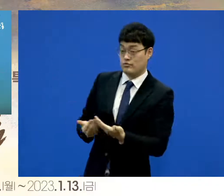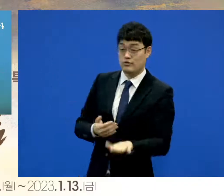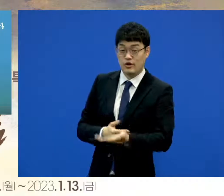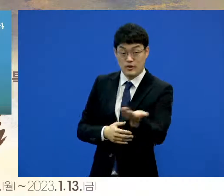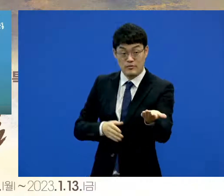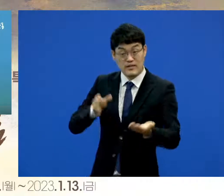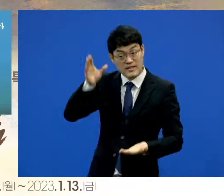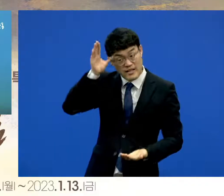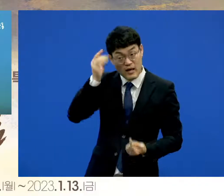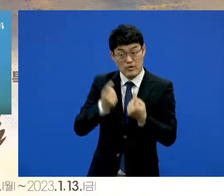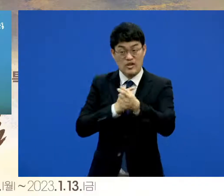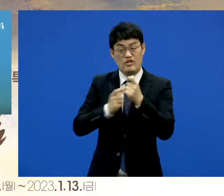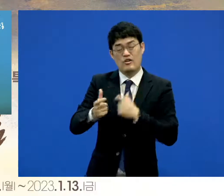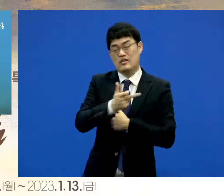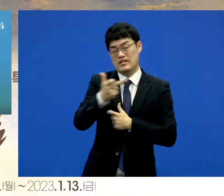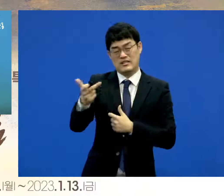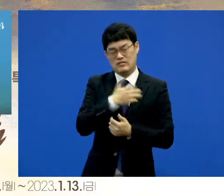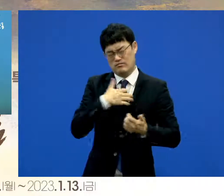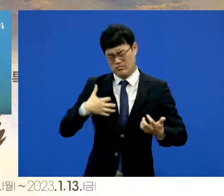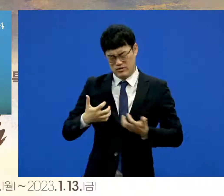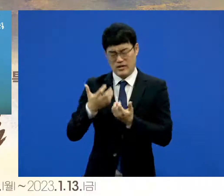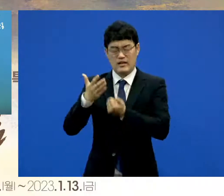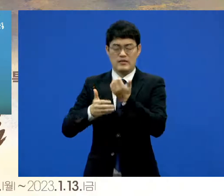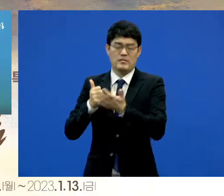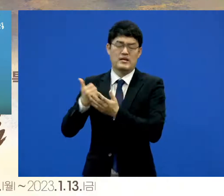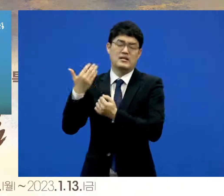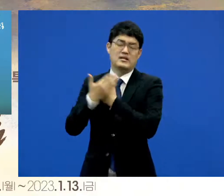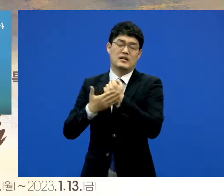더 풍성한 하나님의 은혜를